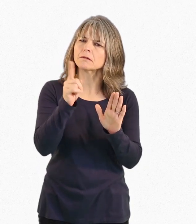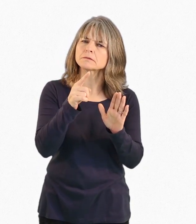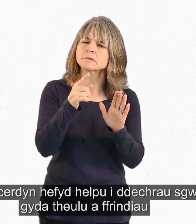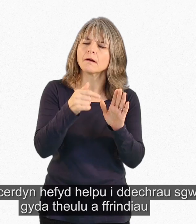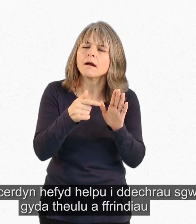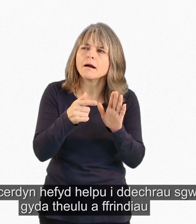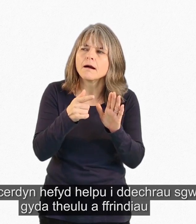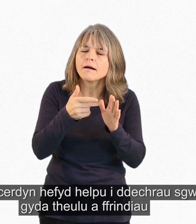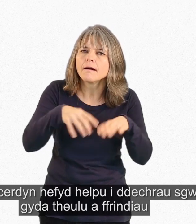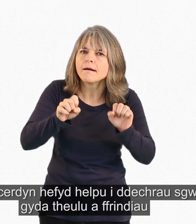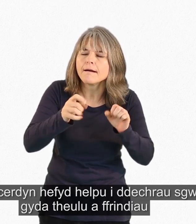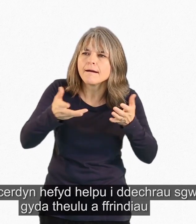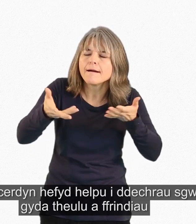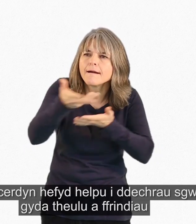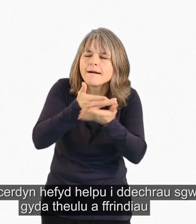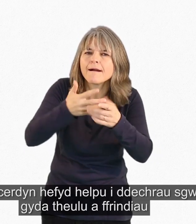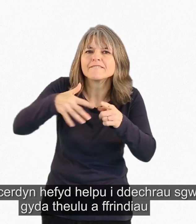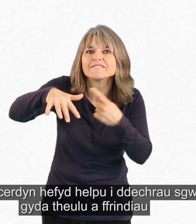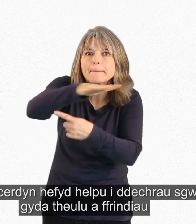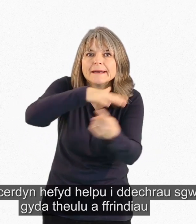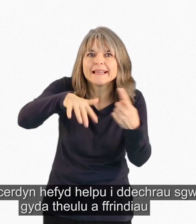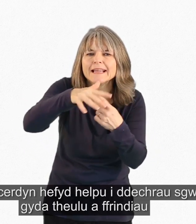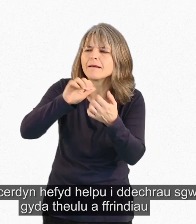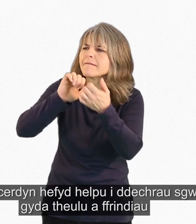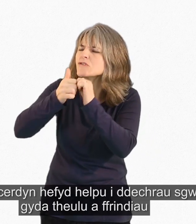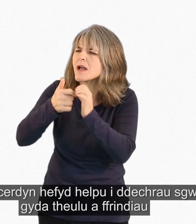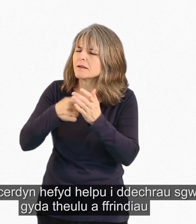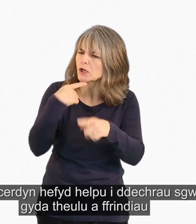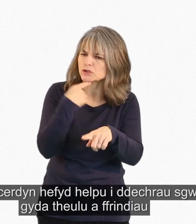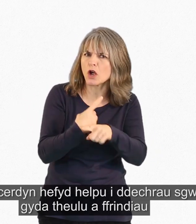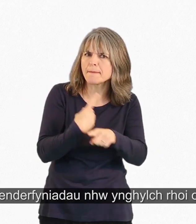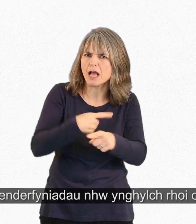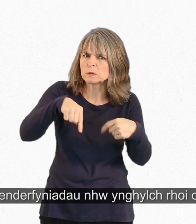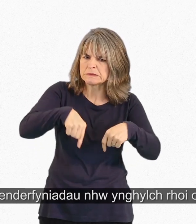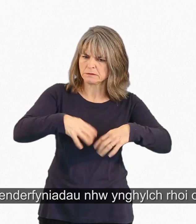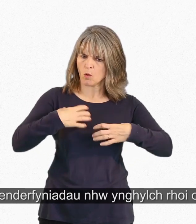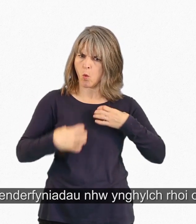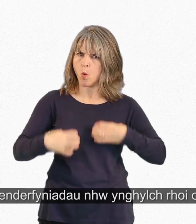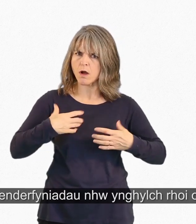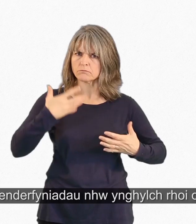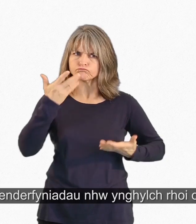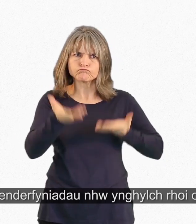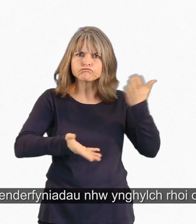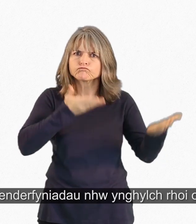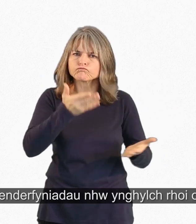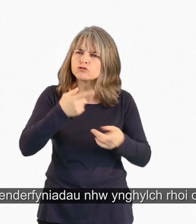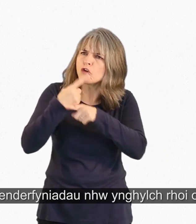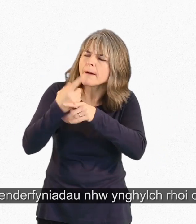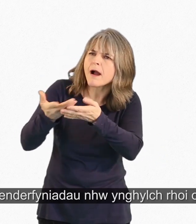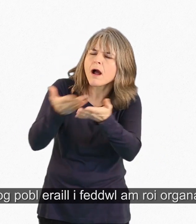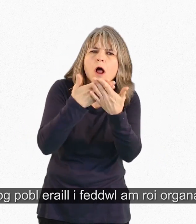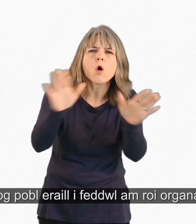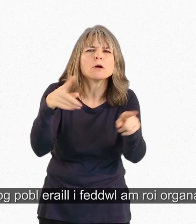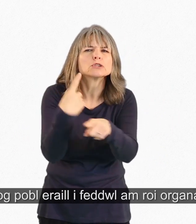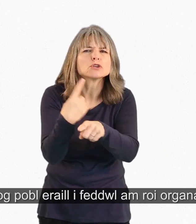Gall y cerdyn hefyd helpu i ddechrau sgwrs gyda theulu a phryndiau ynglynau penderfyniadau nhw, ynghylch roi organau